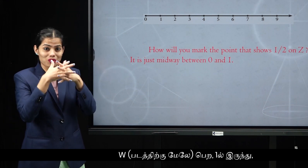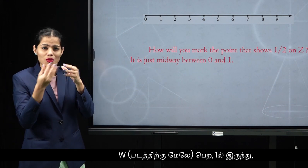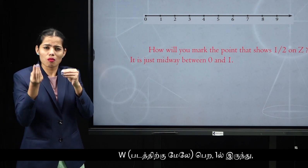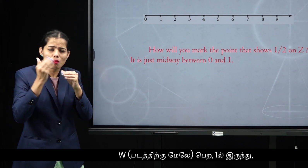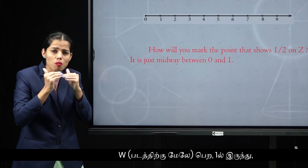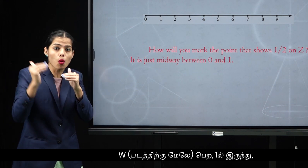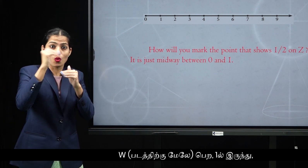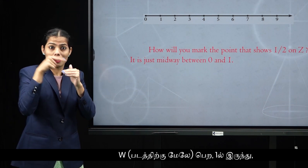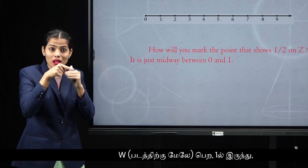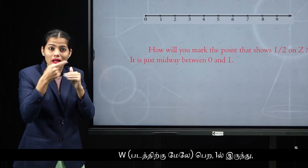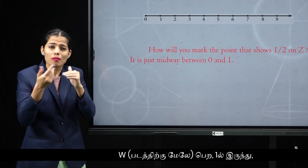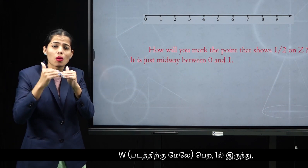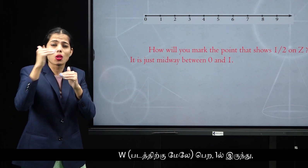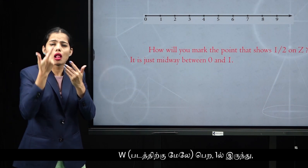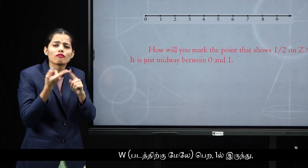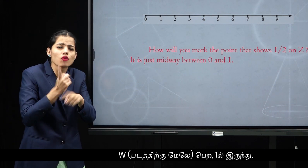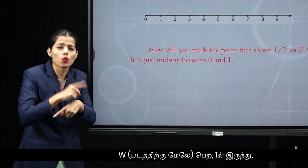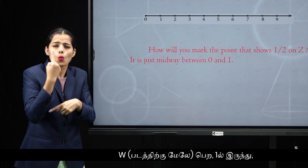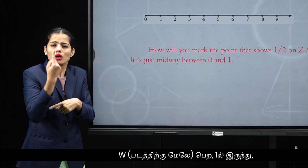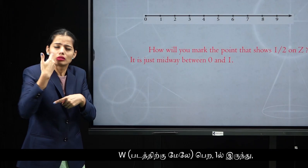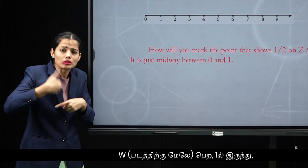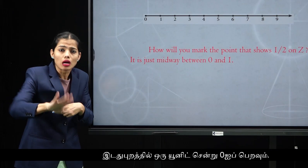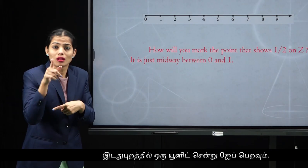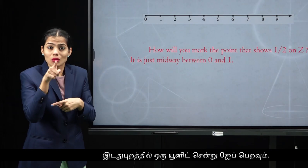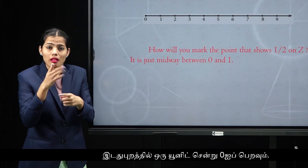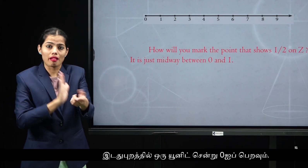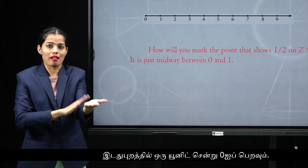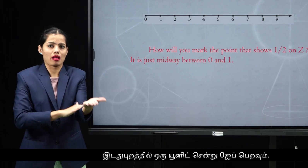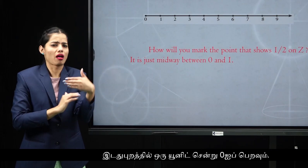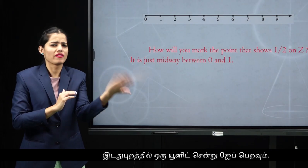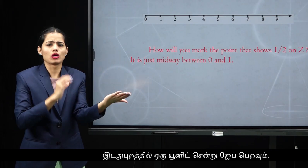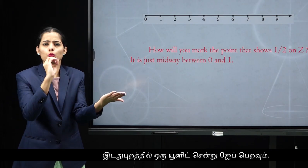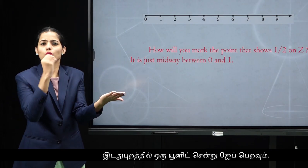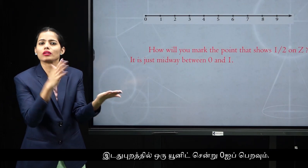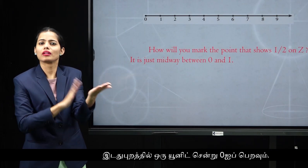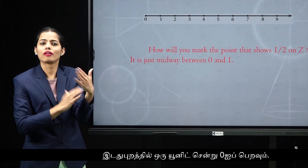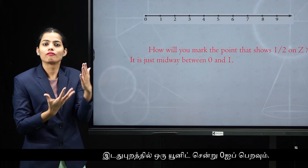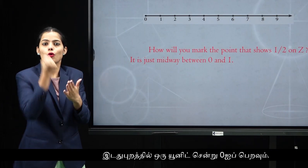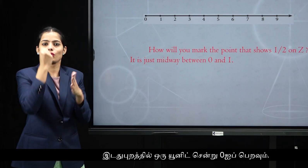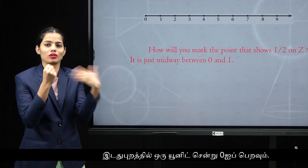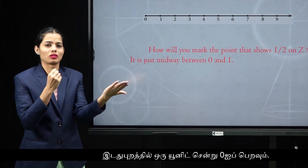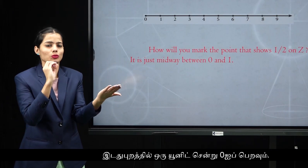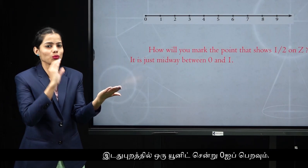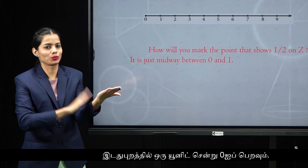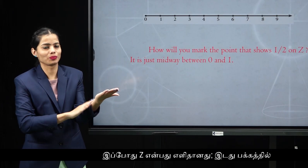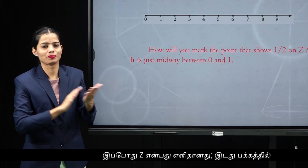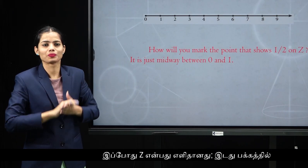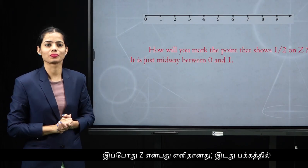W, அதாவது படத்திற்கு மேலே பெற 1லிருந்து இடப்புறத்தில் ஒரு யூனிட் சென்று 0